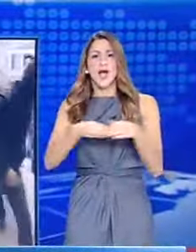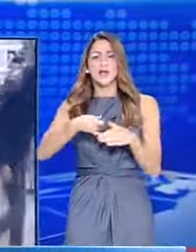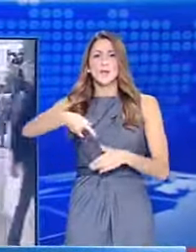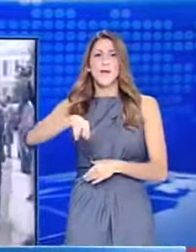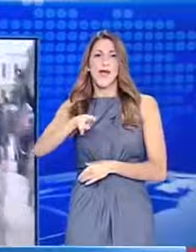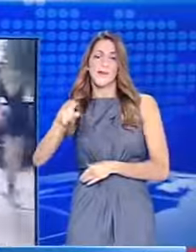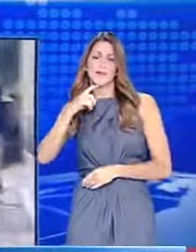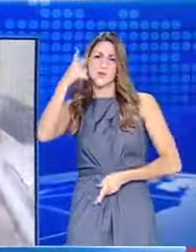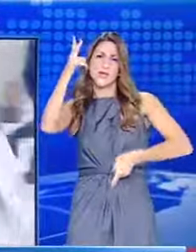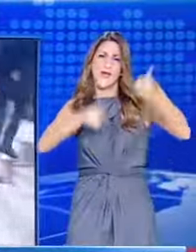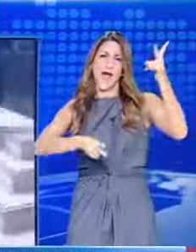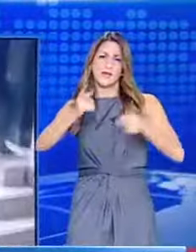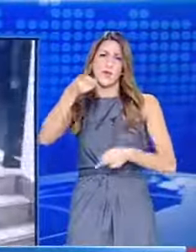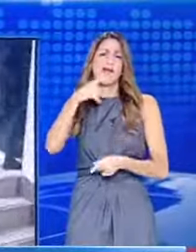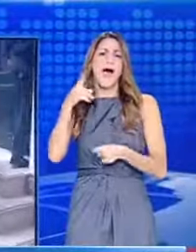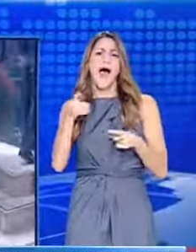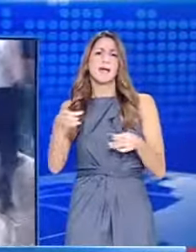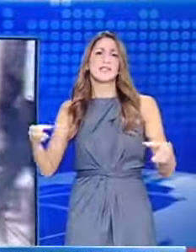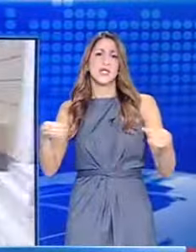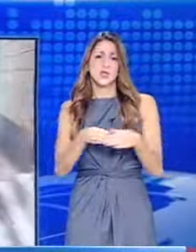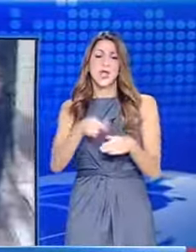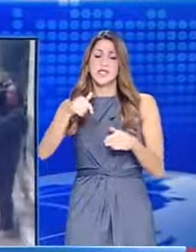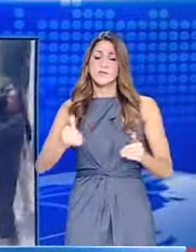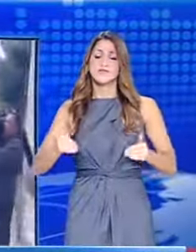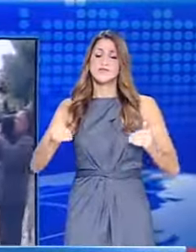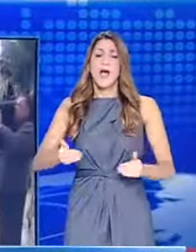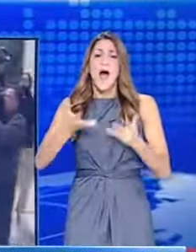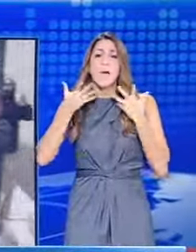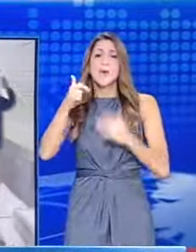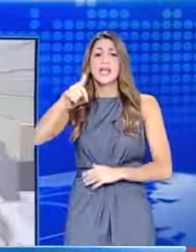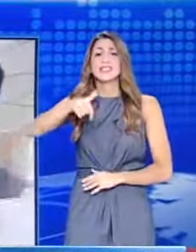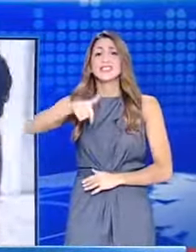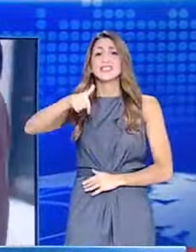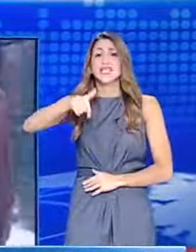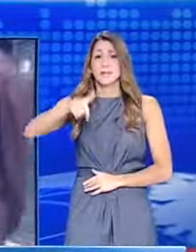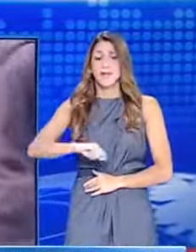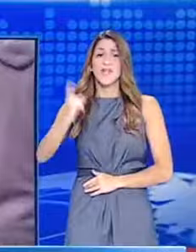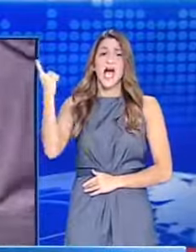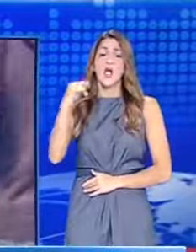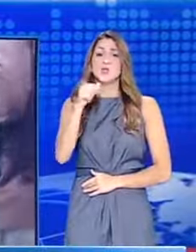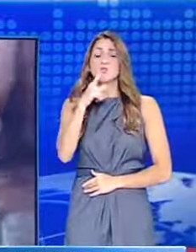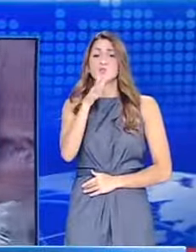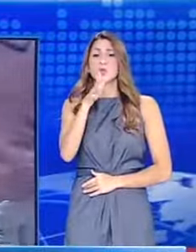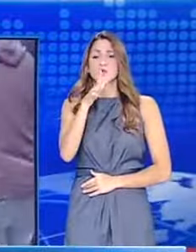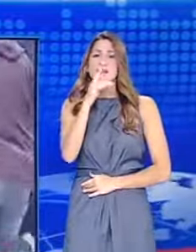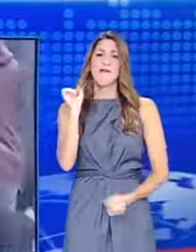για σύσταση εγκληματικής οργάνωσης ενώ προφυλακιστέος κρίθηκε ο πρώην διοικητής ασφαλείας του αγίου παντελεήμονα